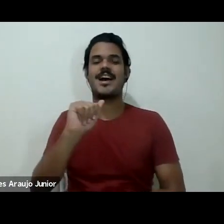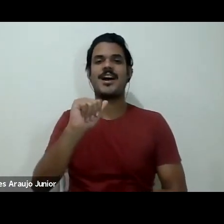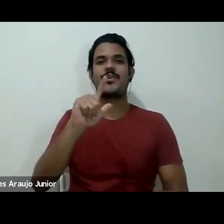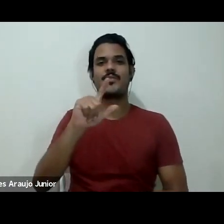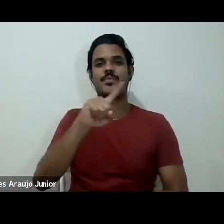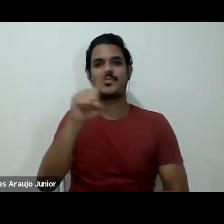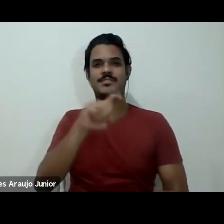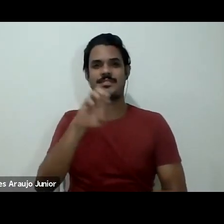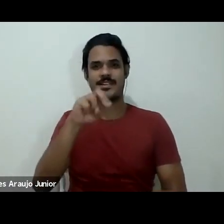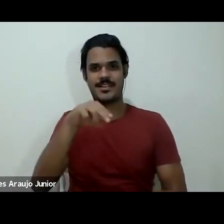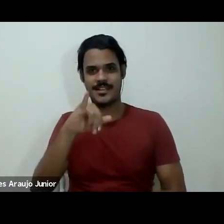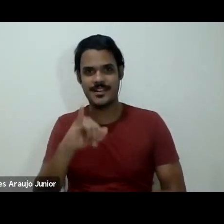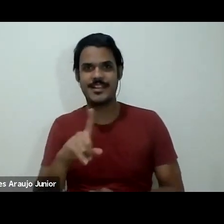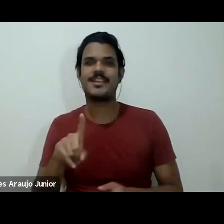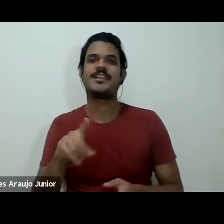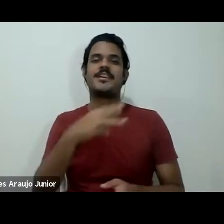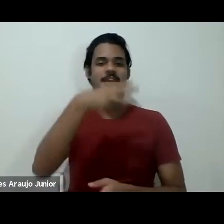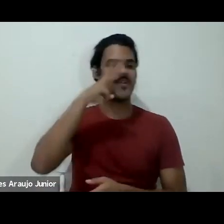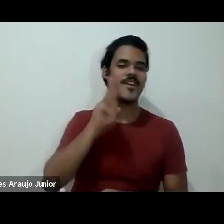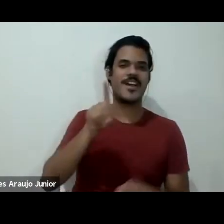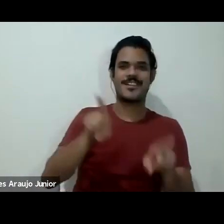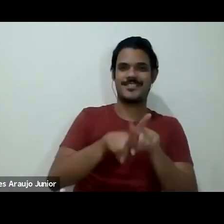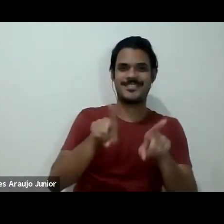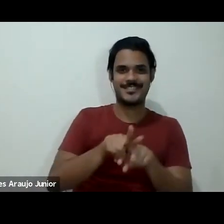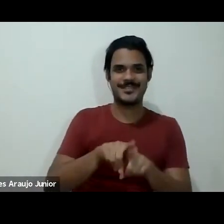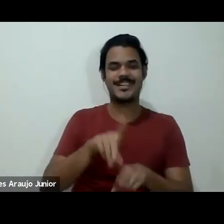Emerson, Ednilson, Deise.